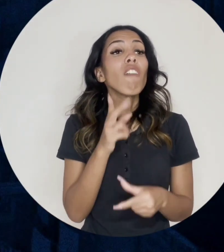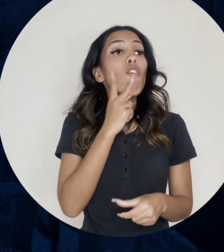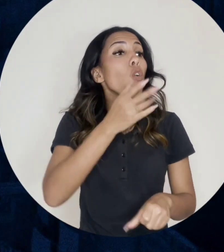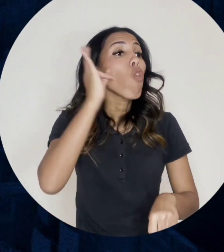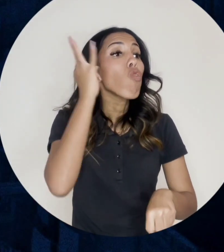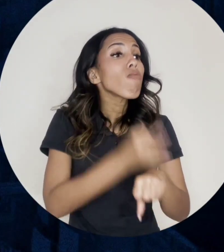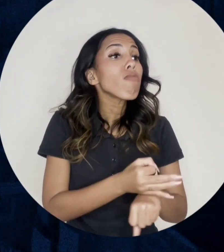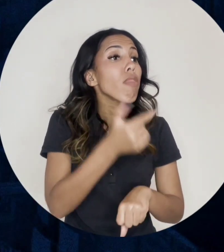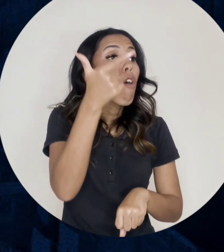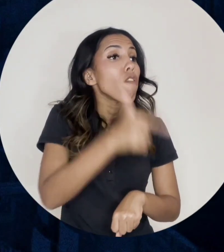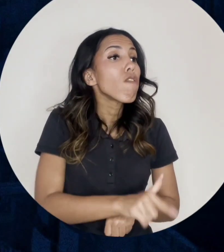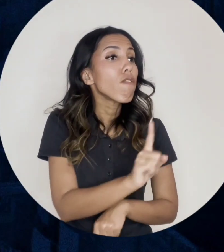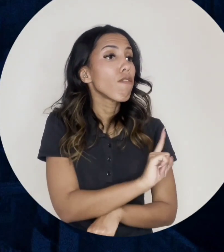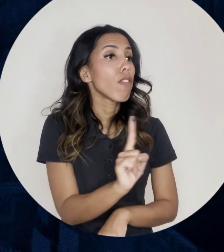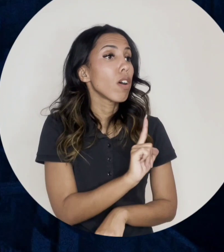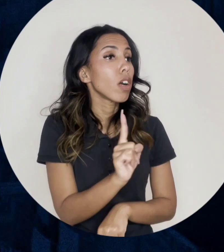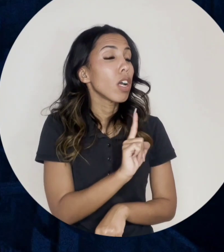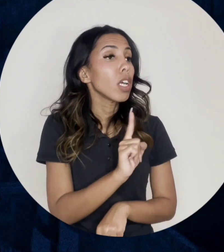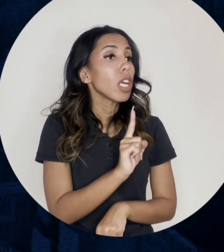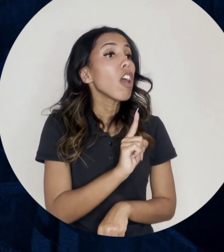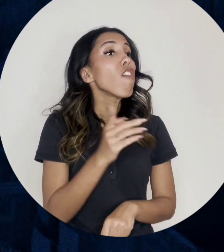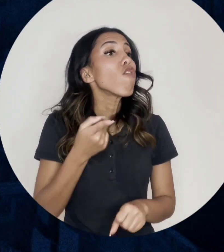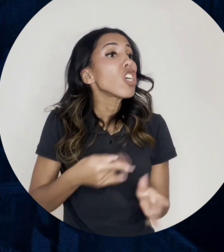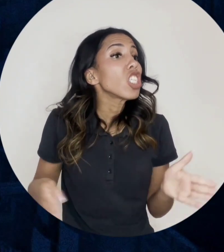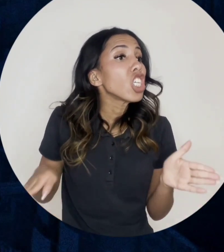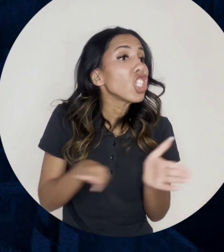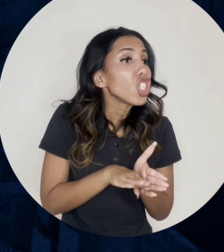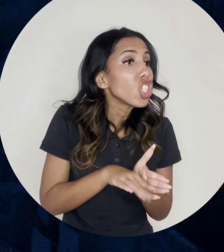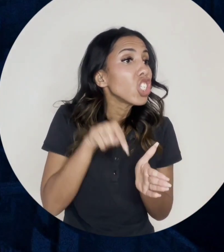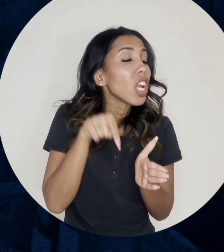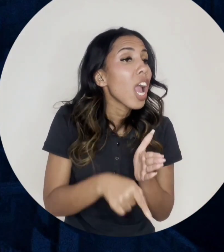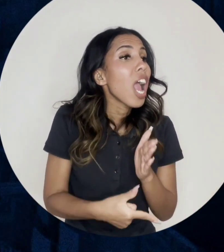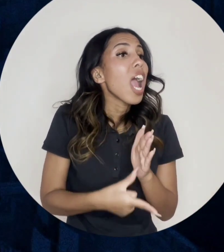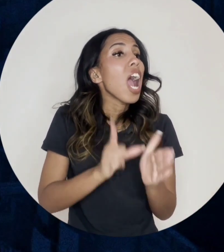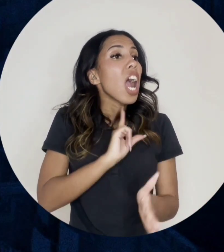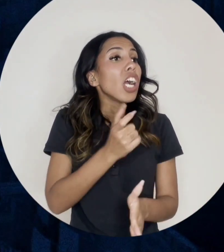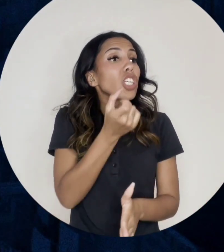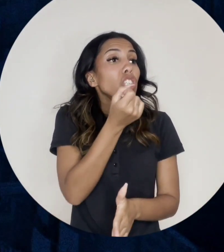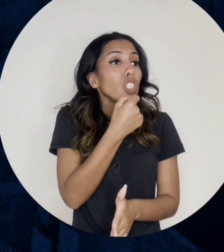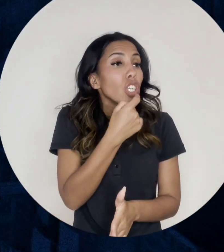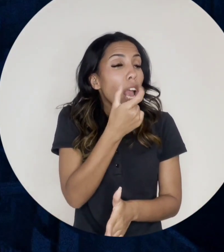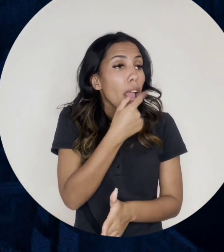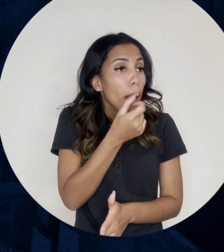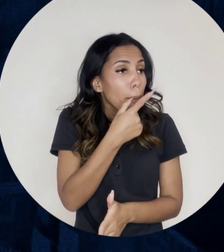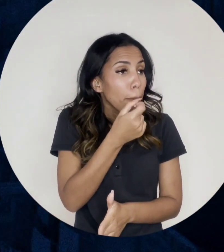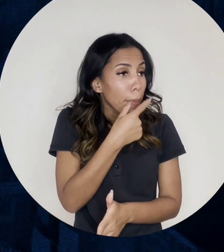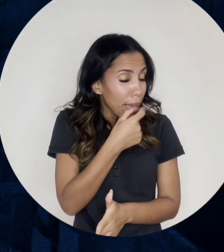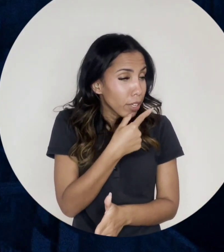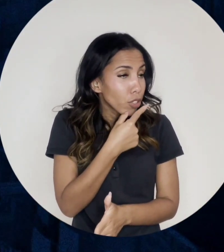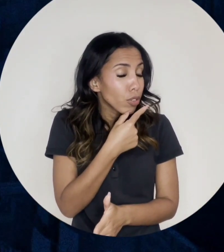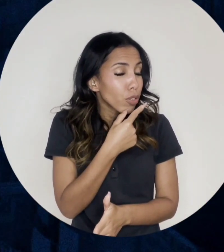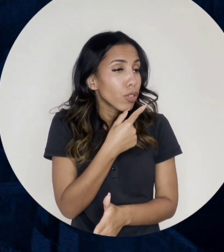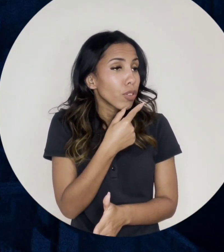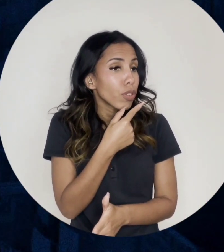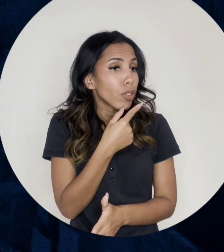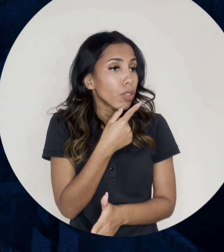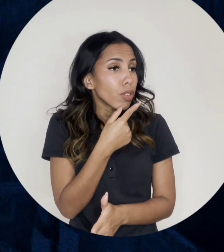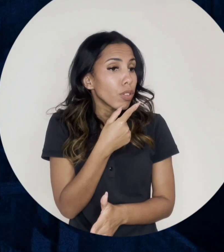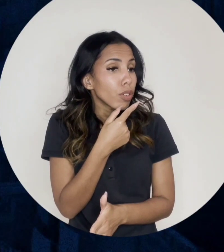mais. E outra, quando você chegar aqui, antes de tomar a medicação, oh meu Deus, que